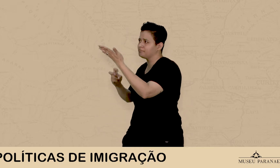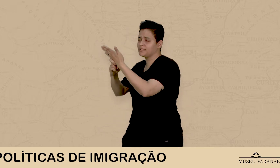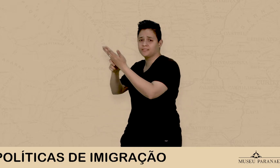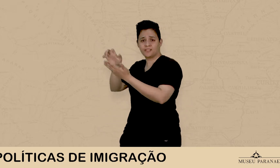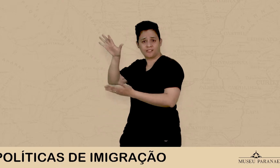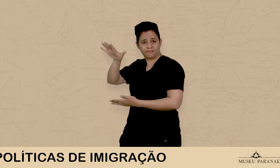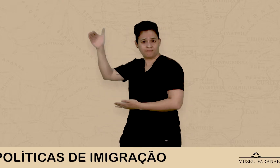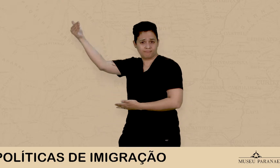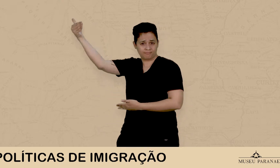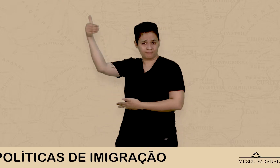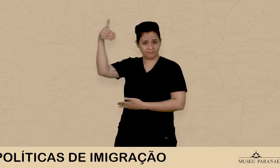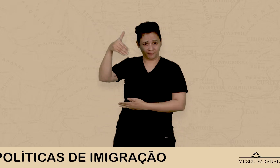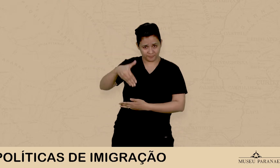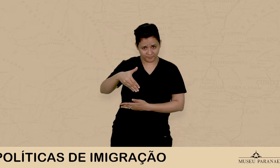patrocínio,